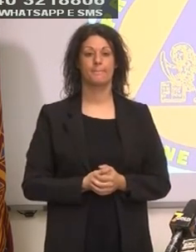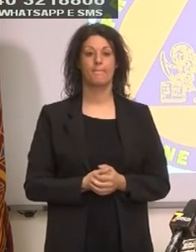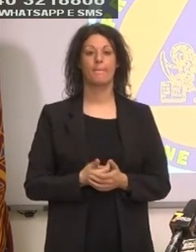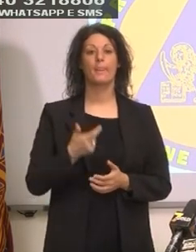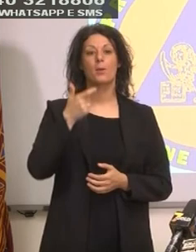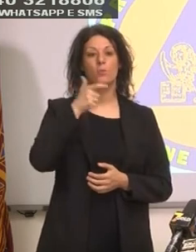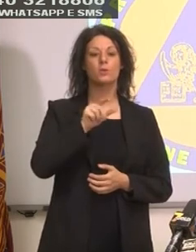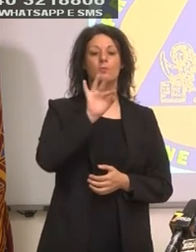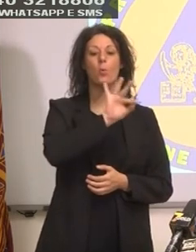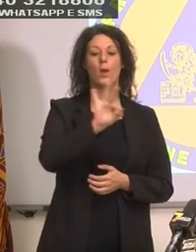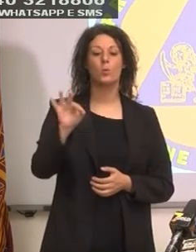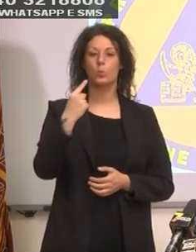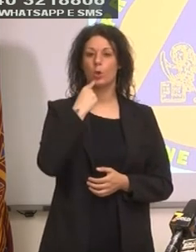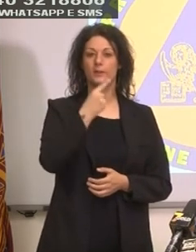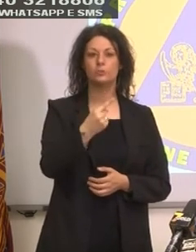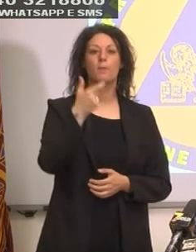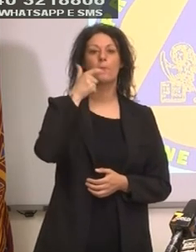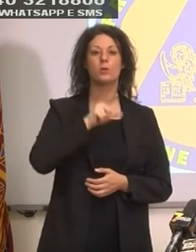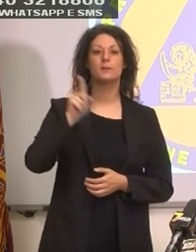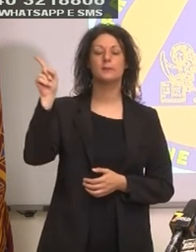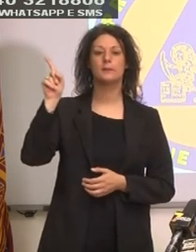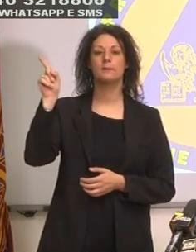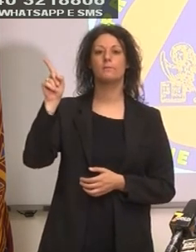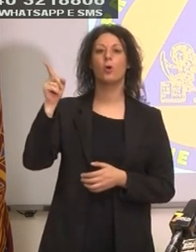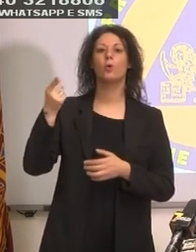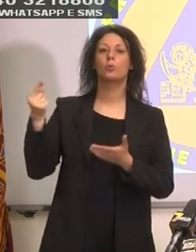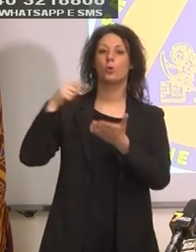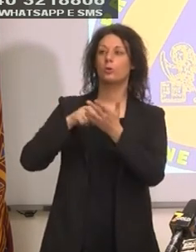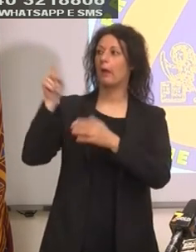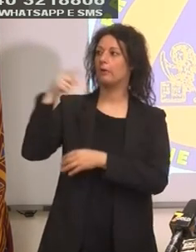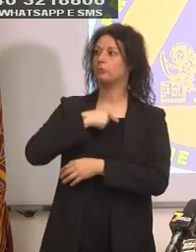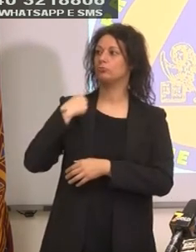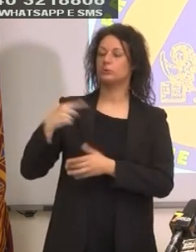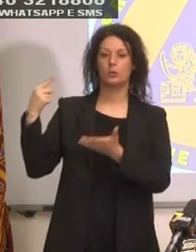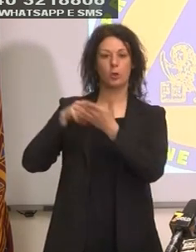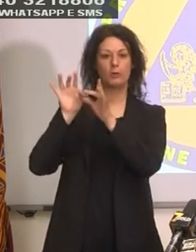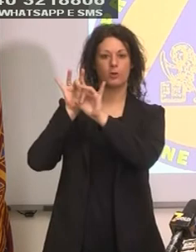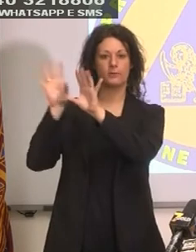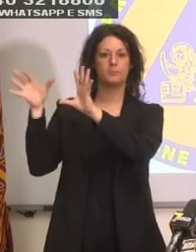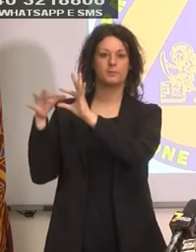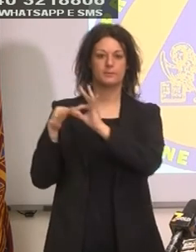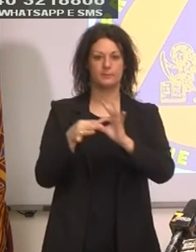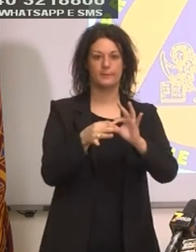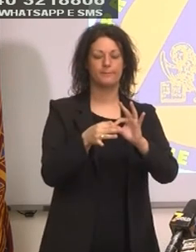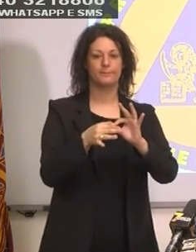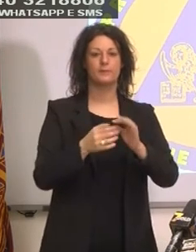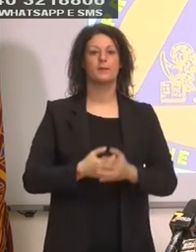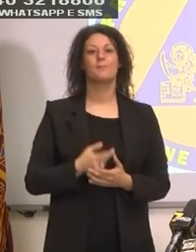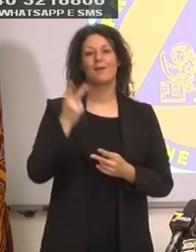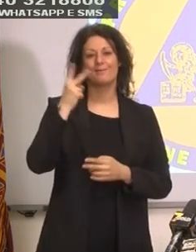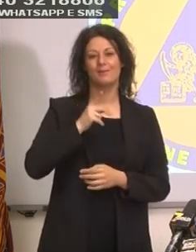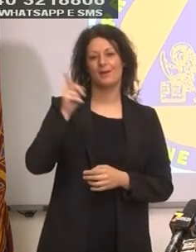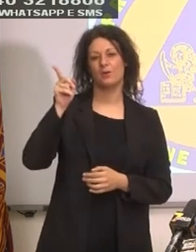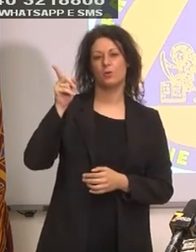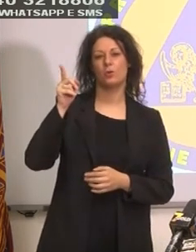la recrudescenza di Pechino. Vorrei ricordarvi che stiamo parlando di un paese che è grande, cioè non ha le dimensioni dell'Italia e